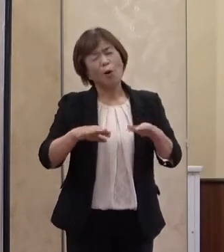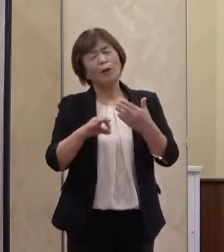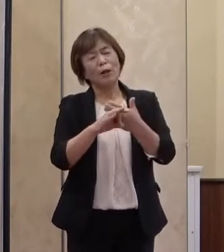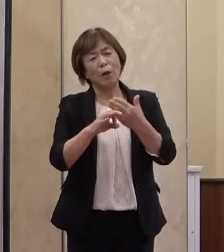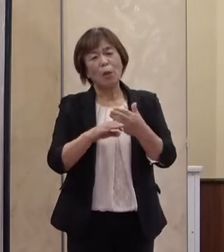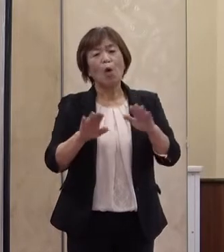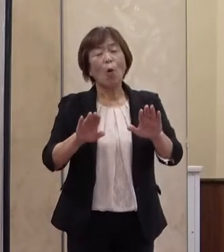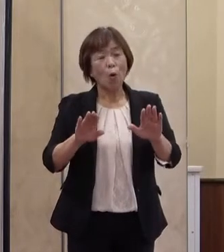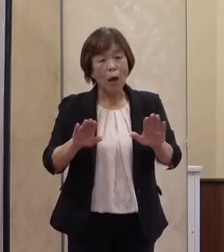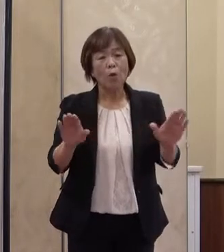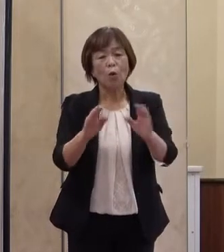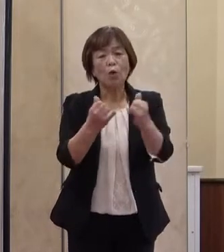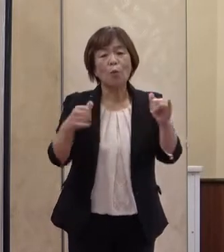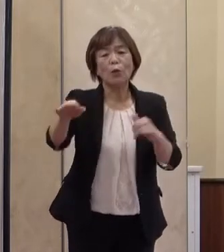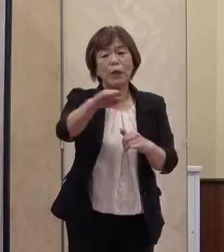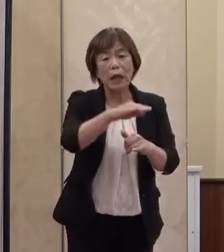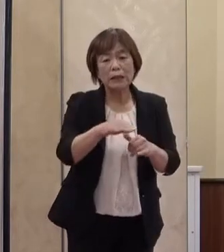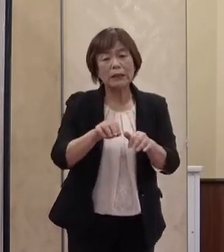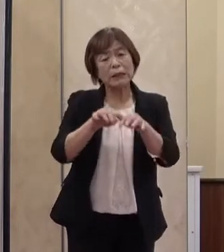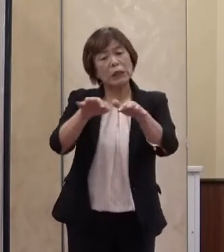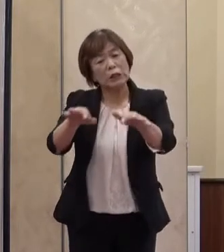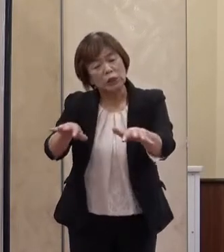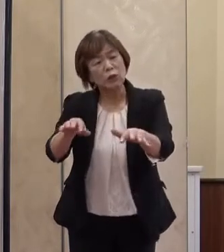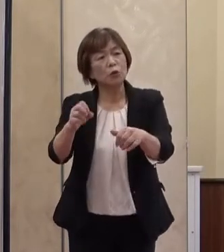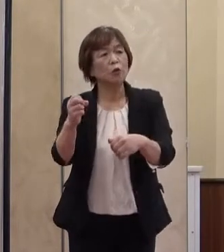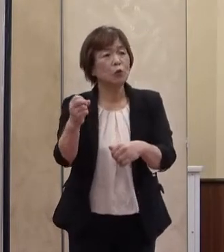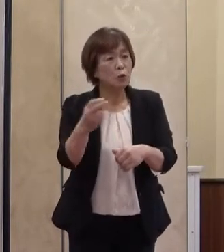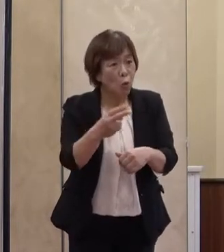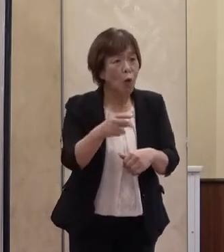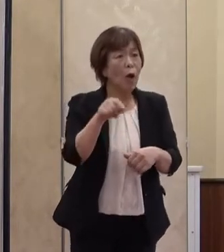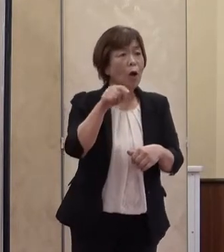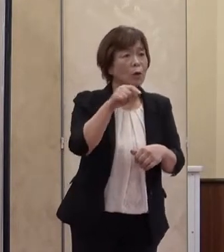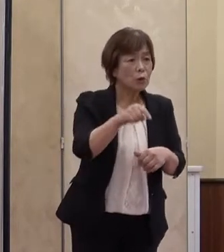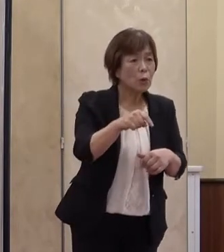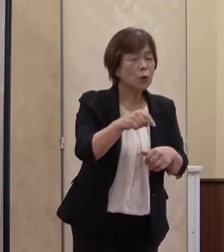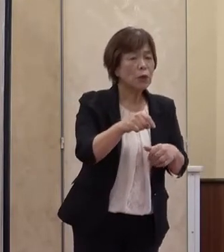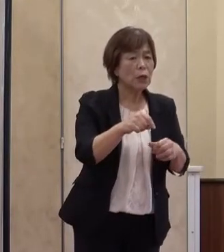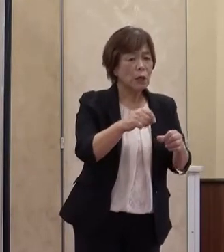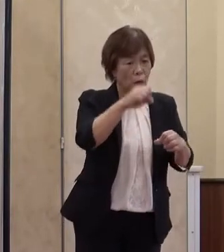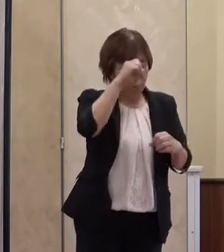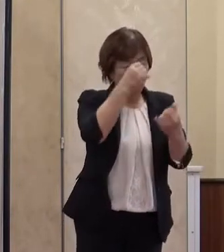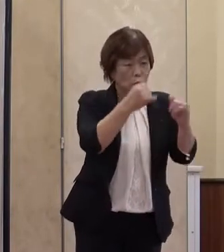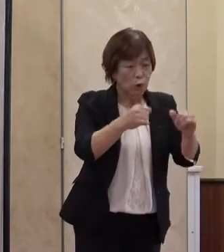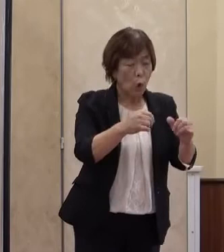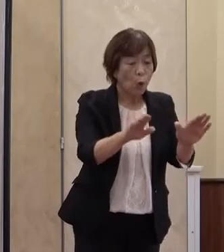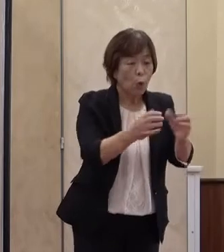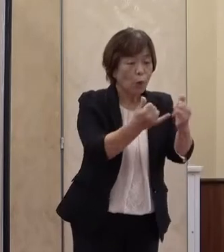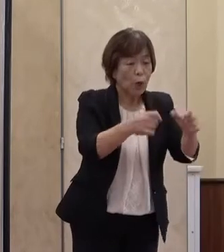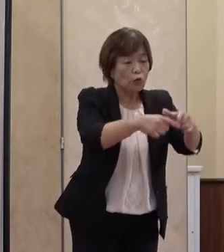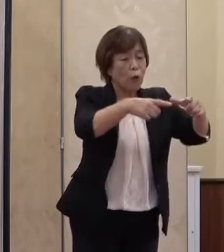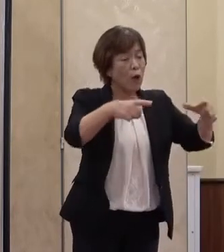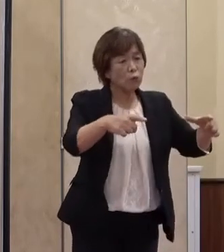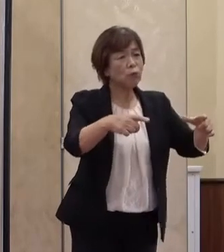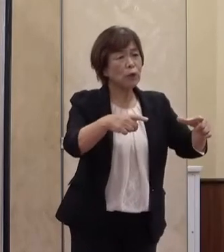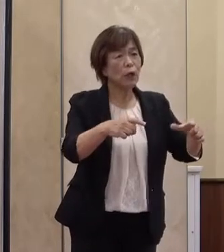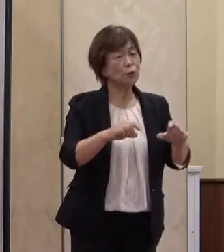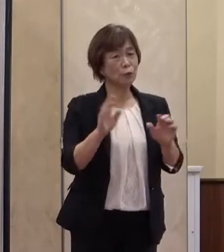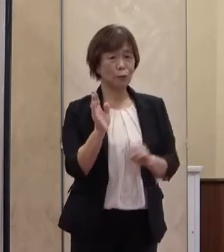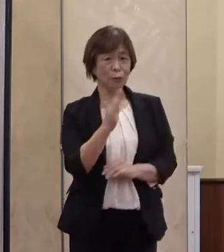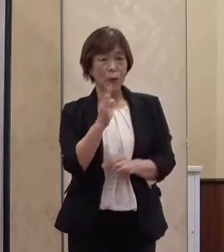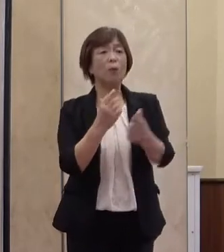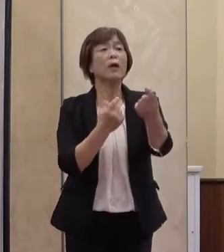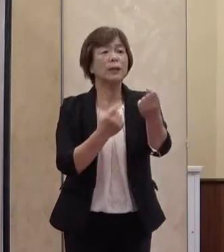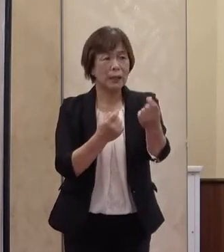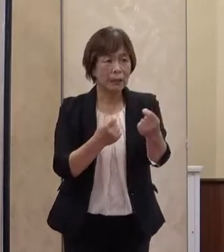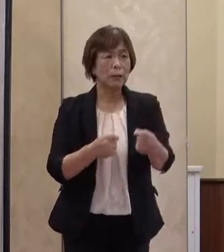染が広がる、あるいは子どもたちの致死率が高いというウイルスではありませんでしたから、振り返ってみたときに、ですので、ただまあこれは